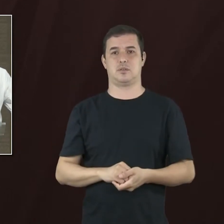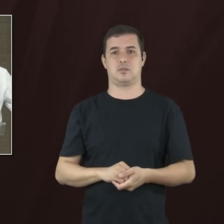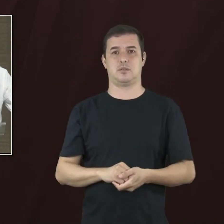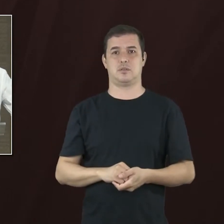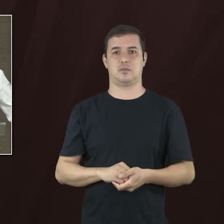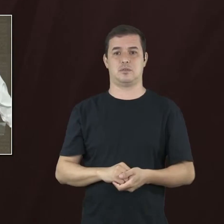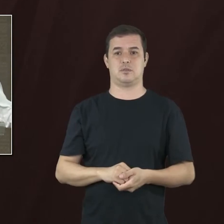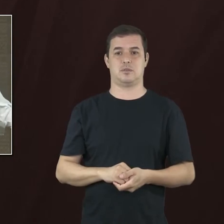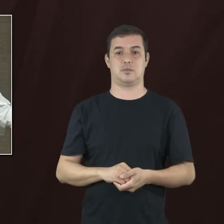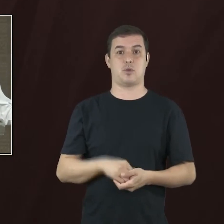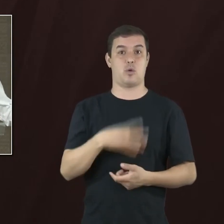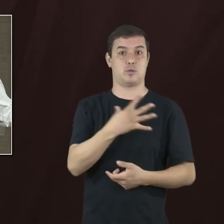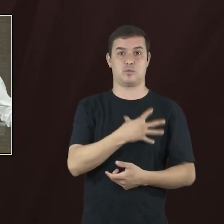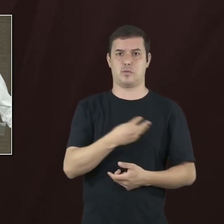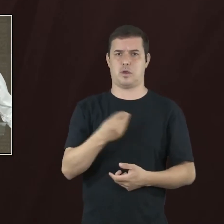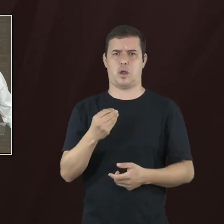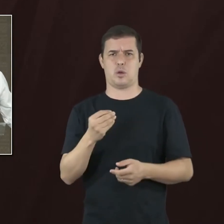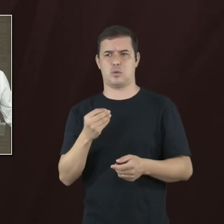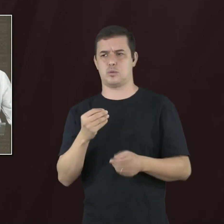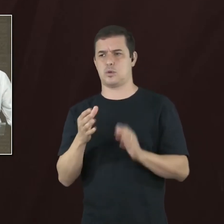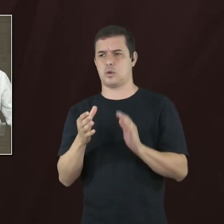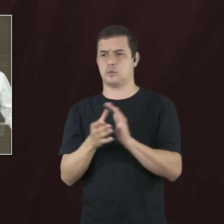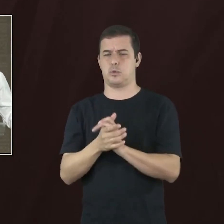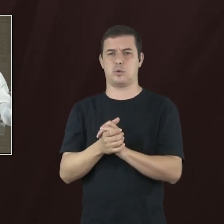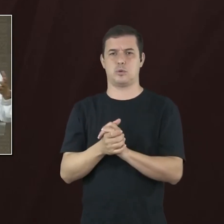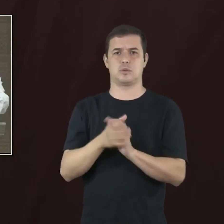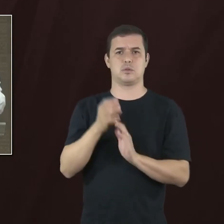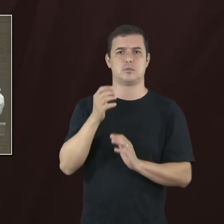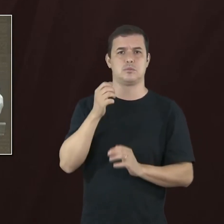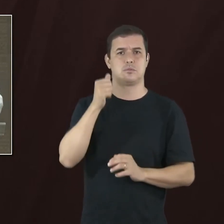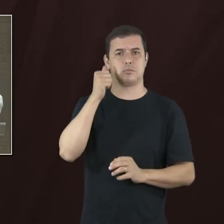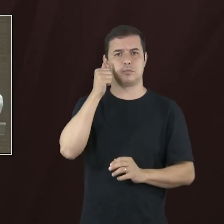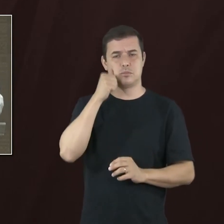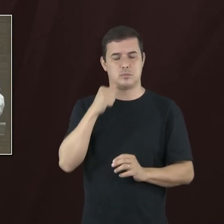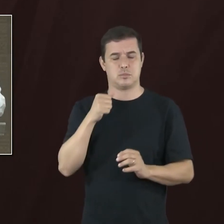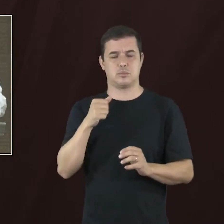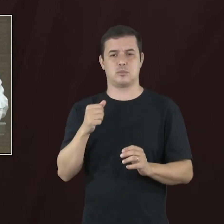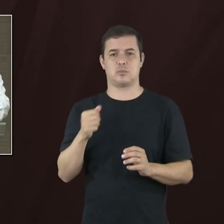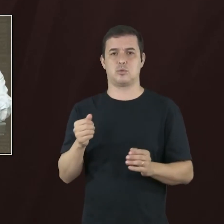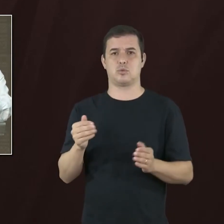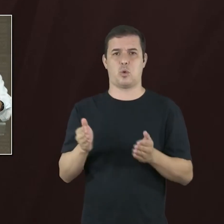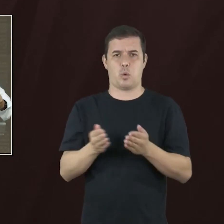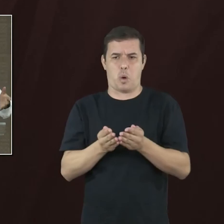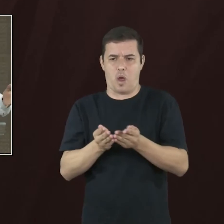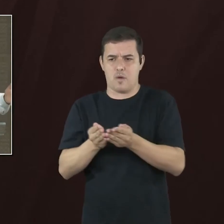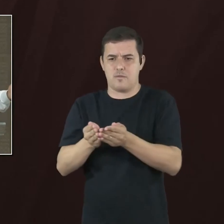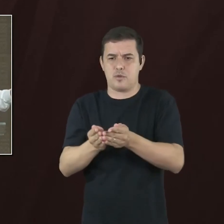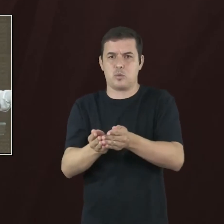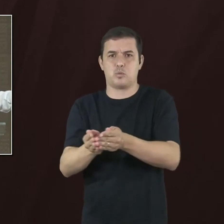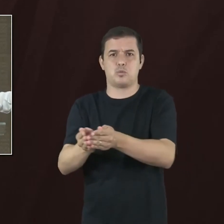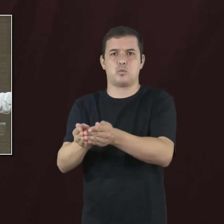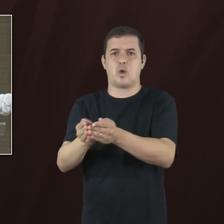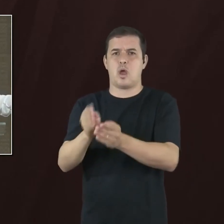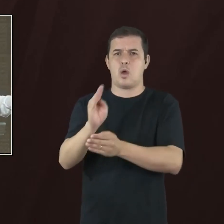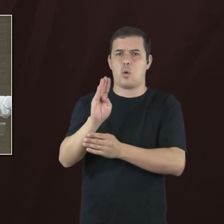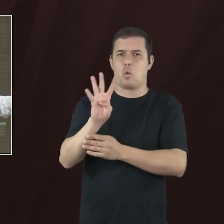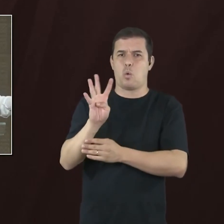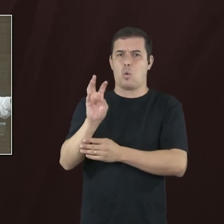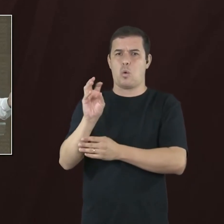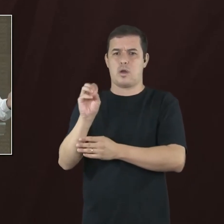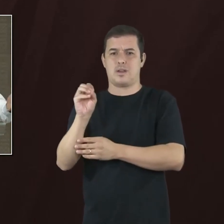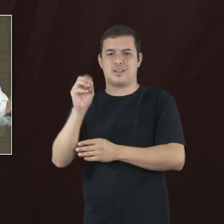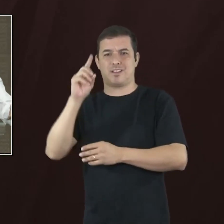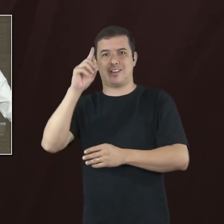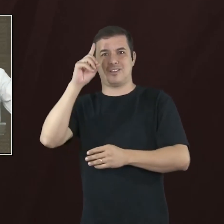somos vítimas. Colocou a gente todos num navio, viajamos mais de 40 dias no navio. Você pensou?